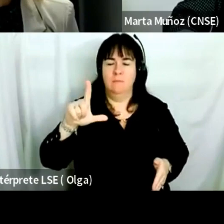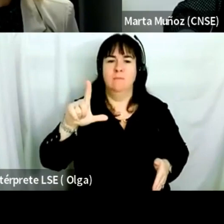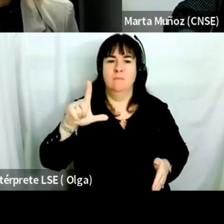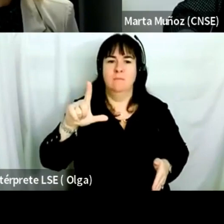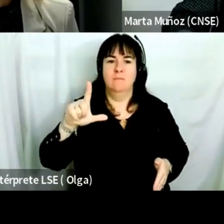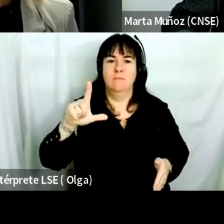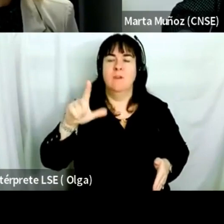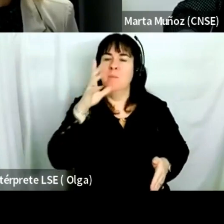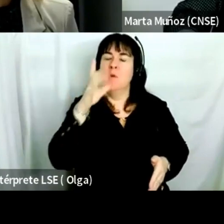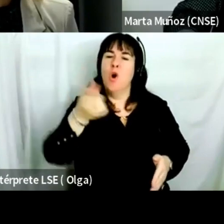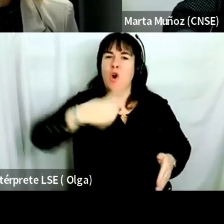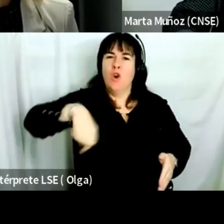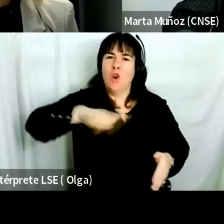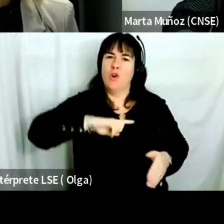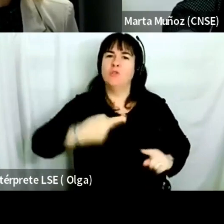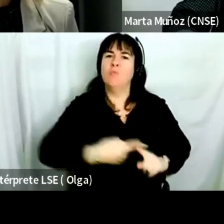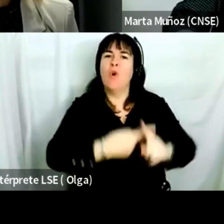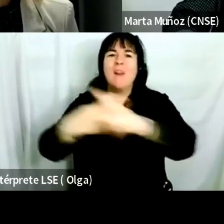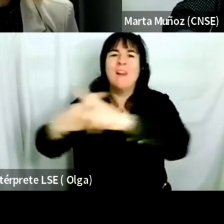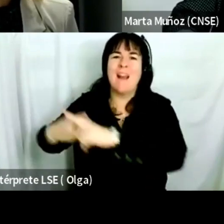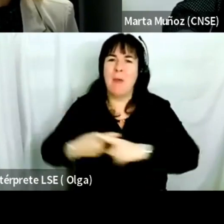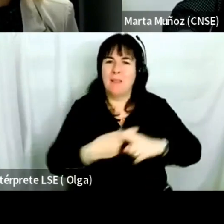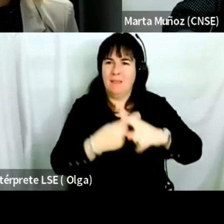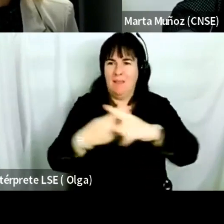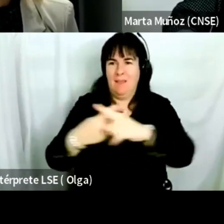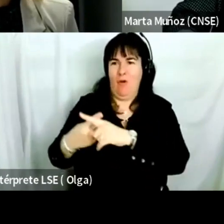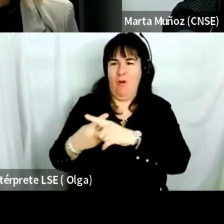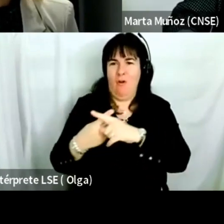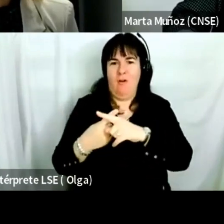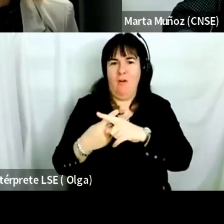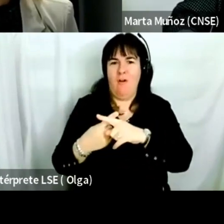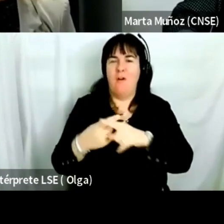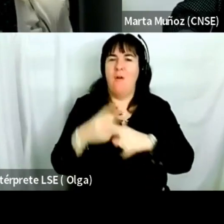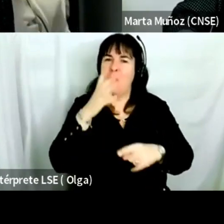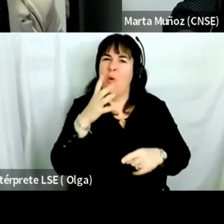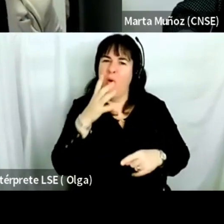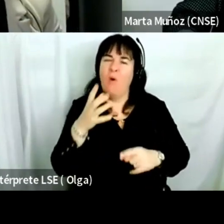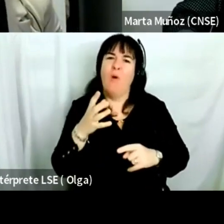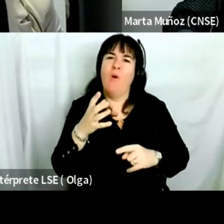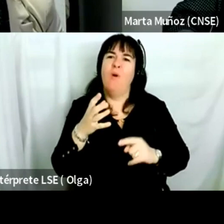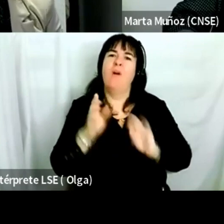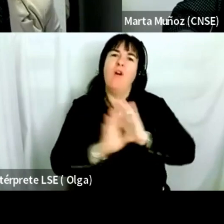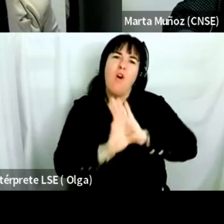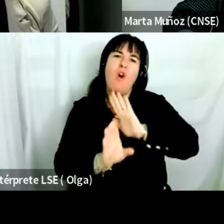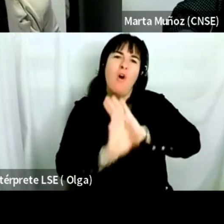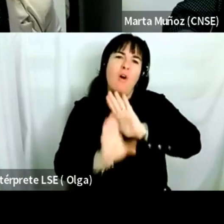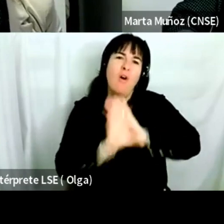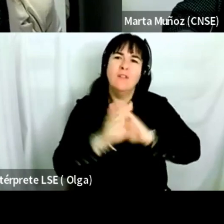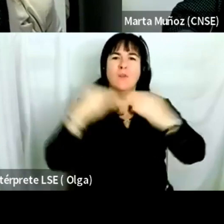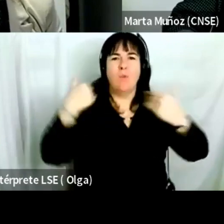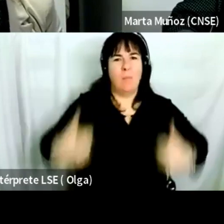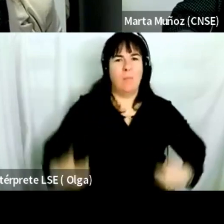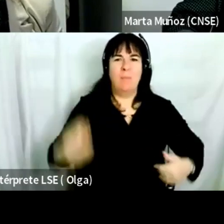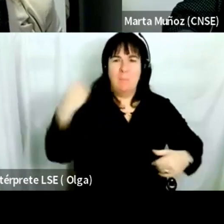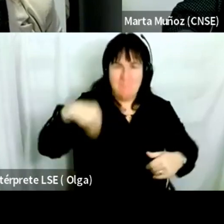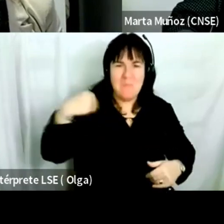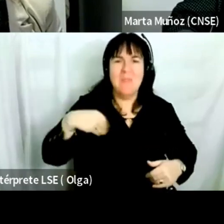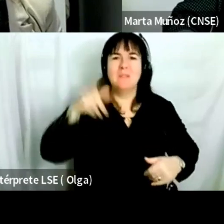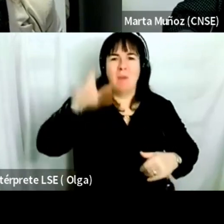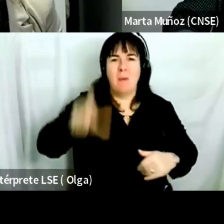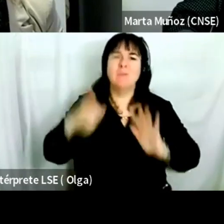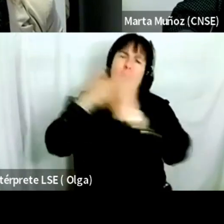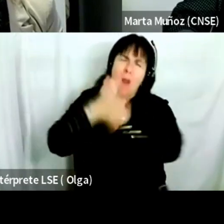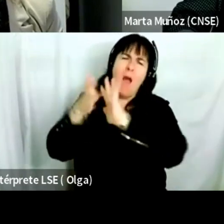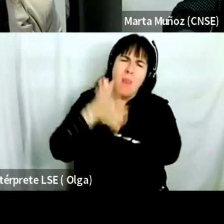Nos hemos repartido para que no sea tan continuo y solo una sola persona la que os cuente